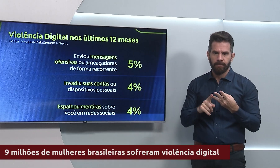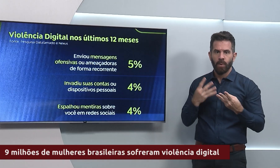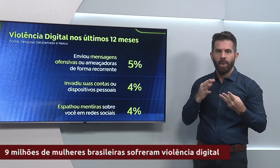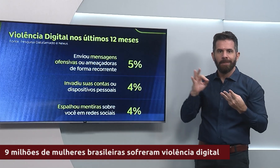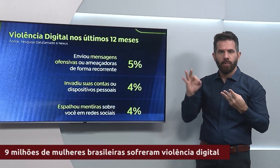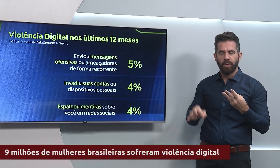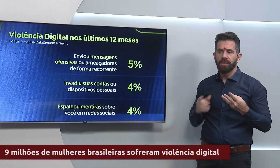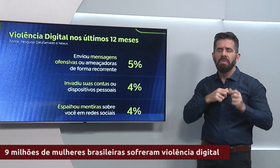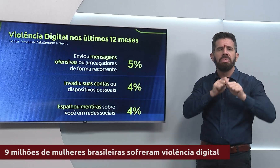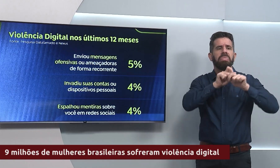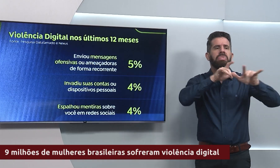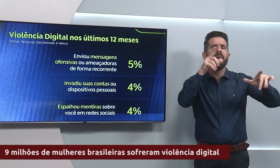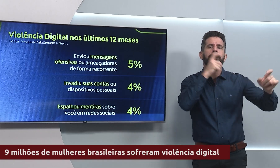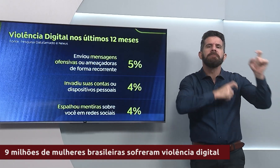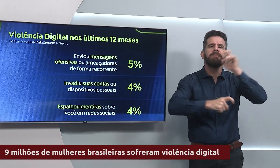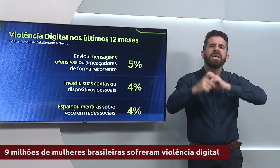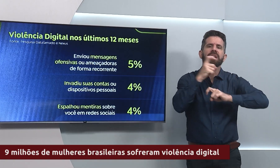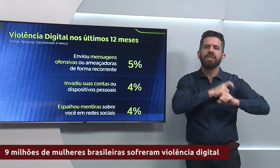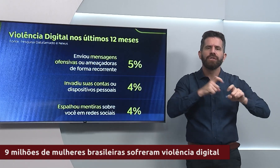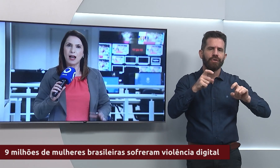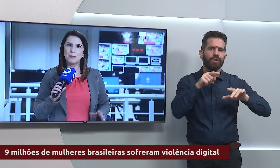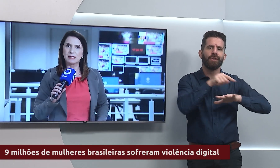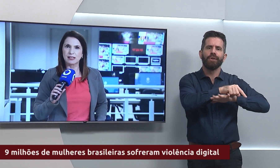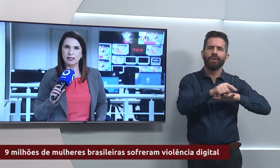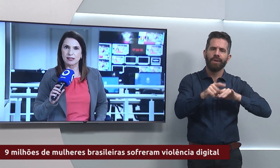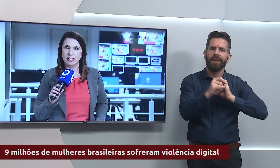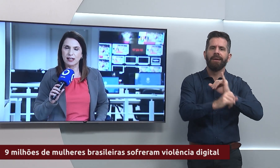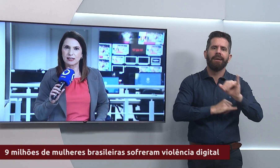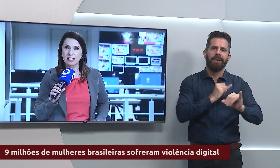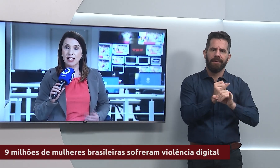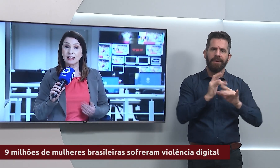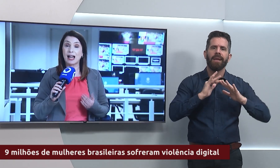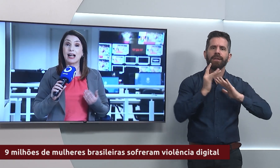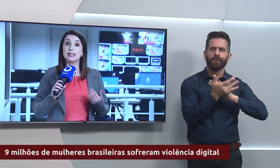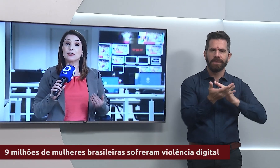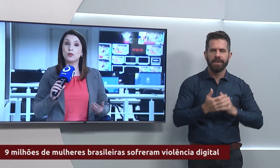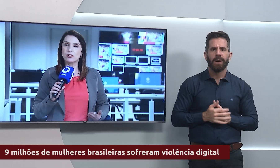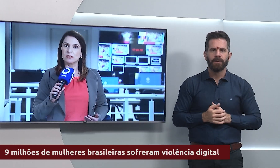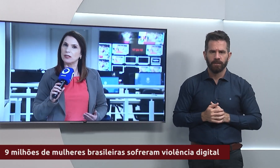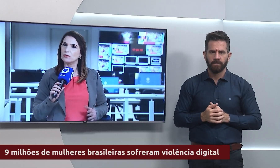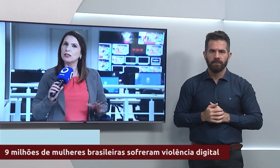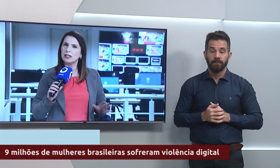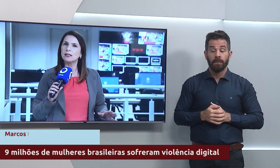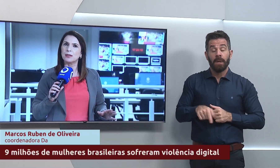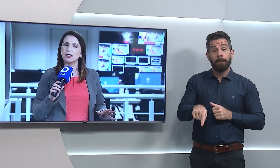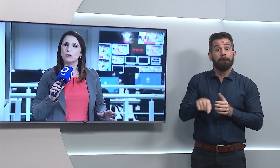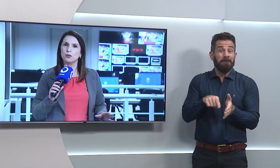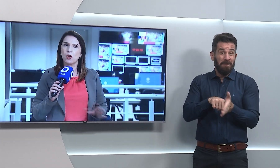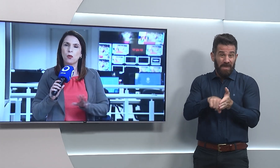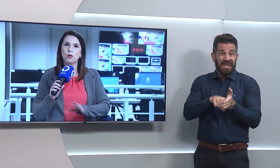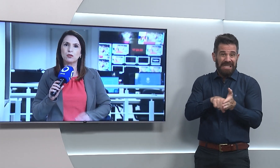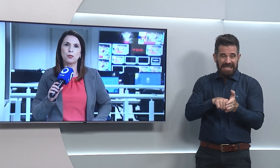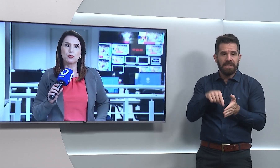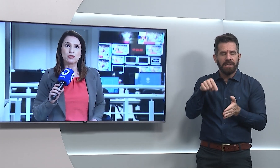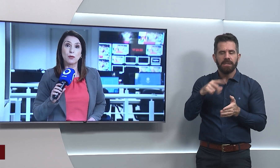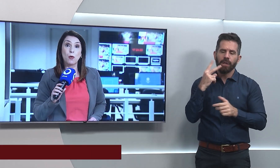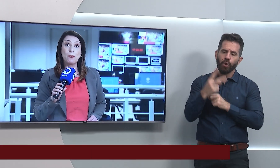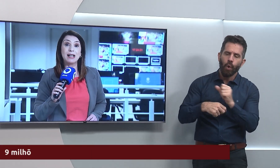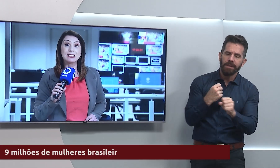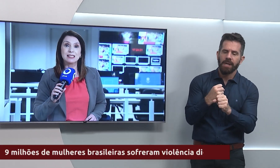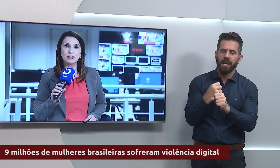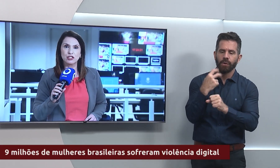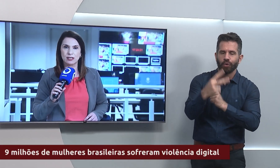mentiras espalhadas em redes sociais. A pesquisa é realizada a cada 2 anos e, nesse período, um outro ponto